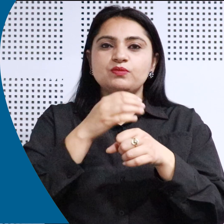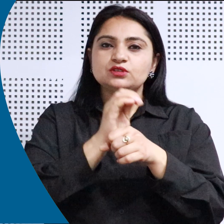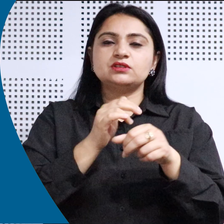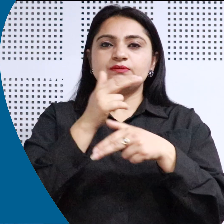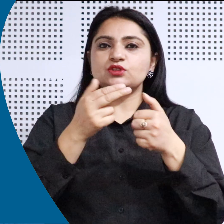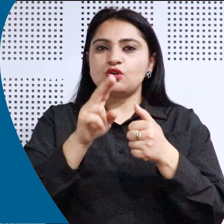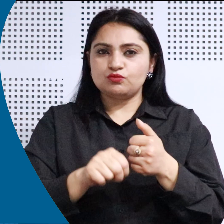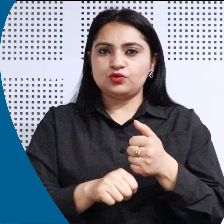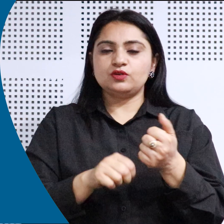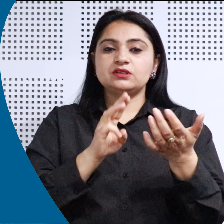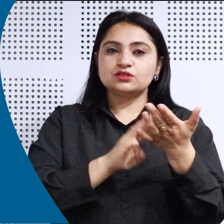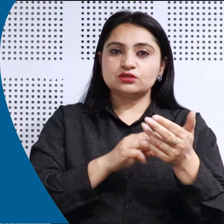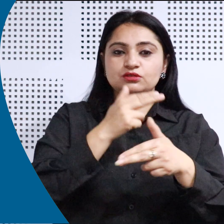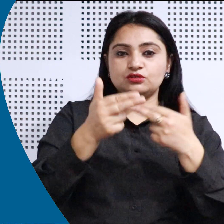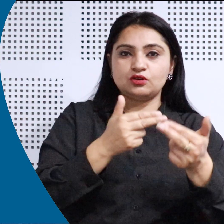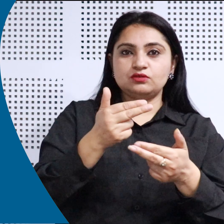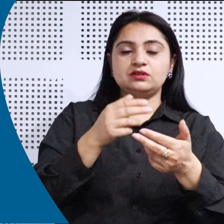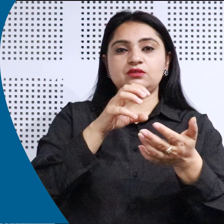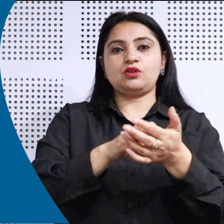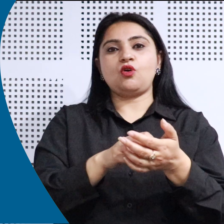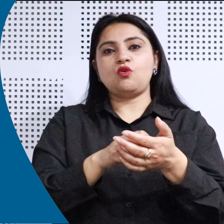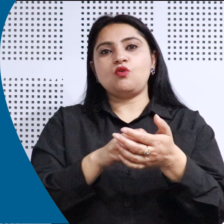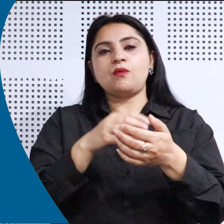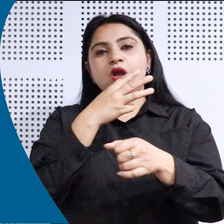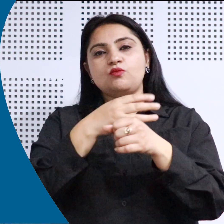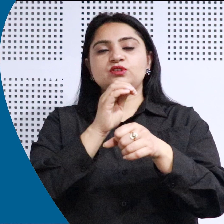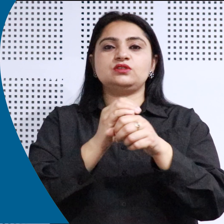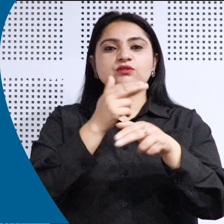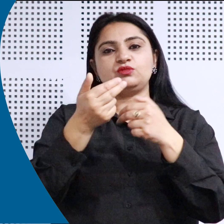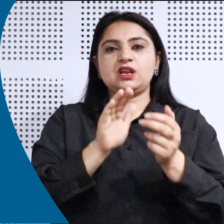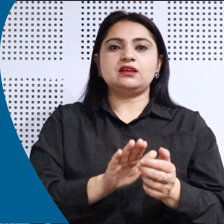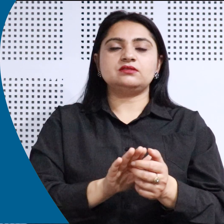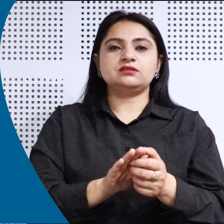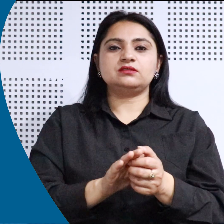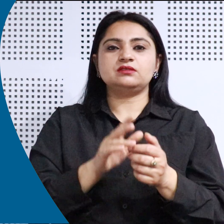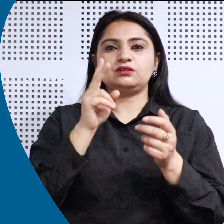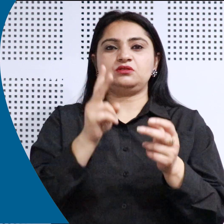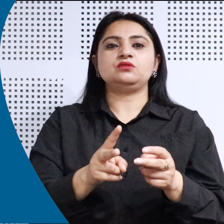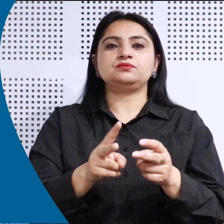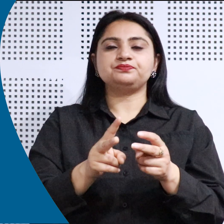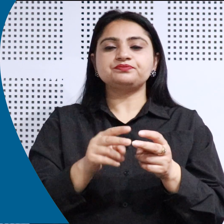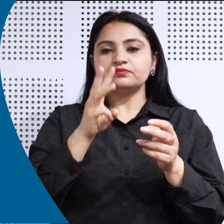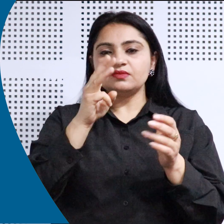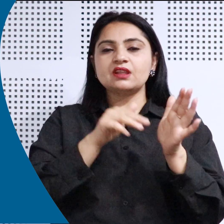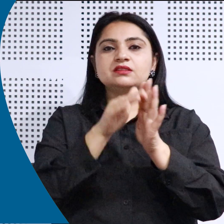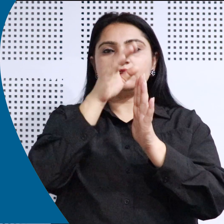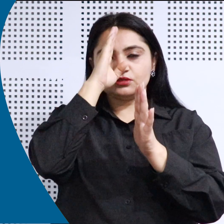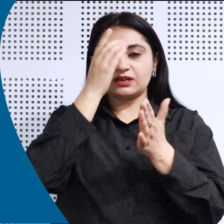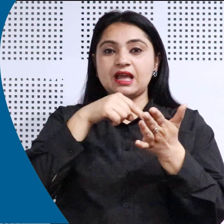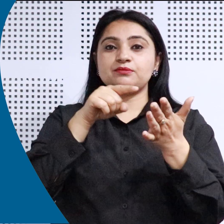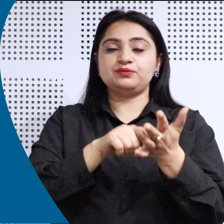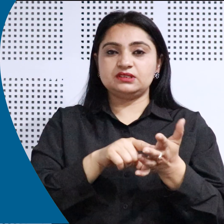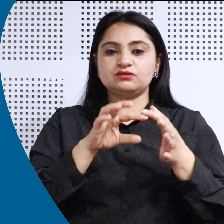चाहिँ सहसचिवले चलाउनु पर्ने उपसचिवले चलाउने, देश कसरी सुशासन हुन्छ भने त्यो तोड्ने मेरो प्रयत्न छ। 3 तहको सरकारबीच